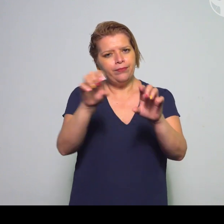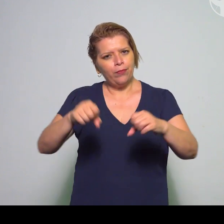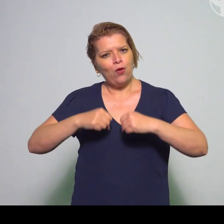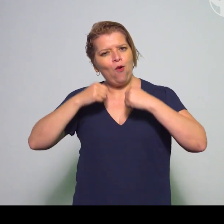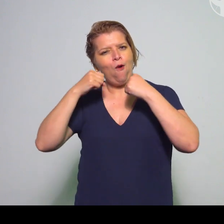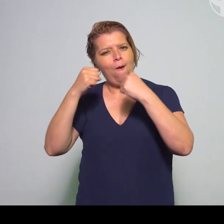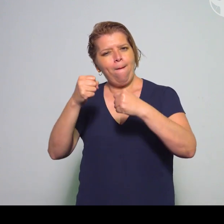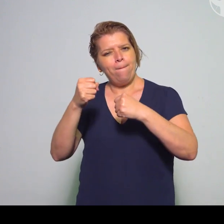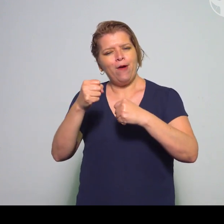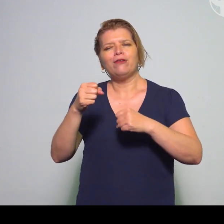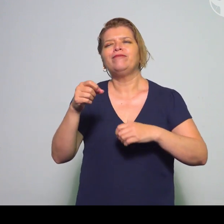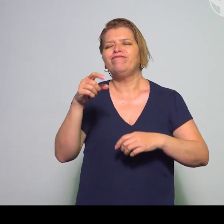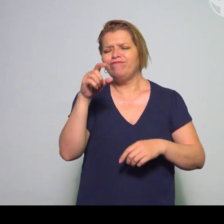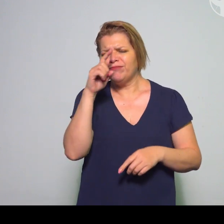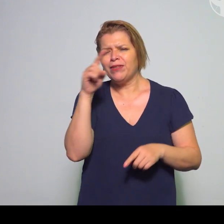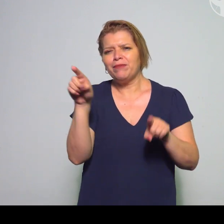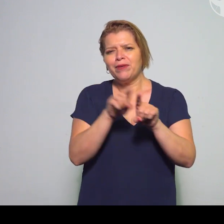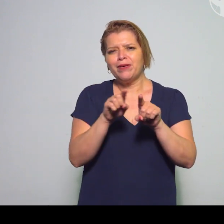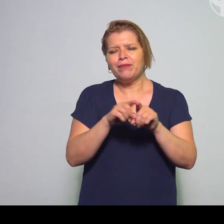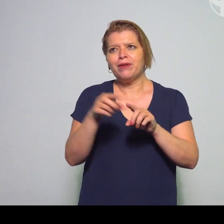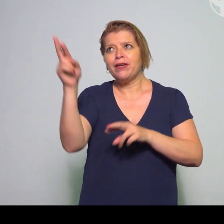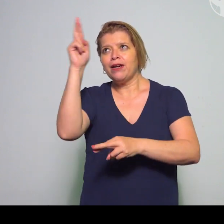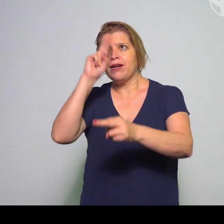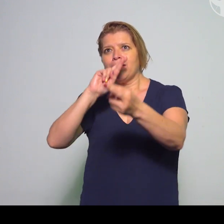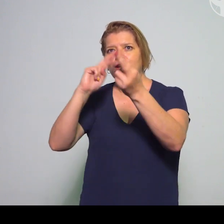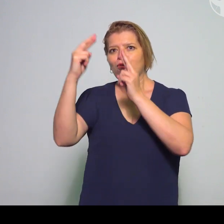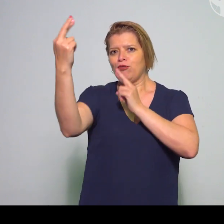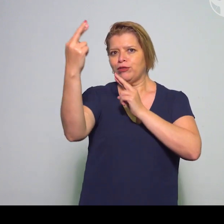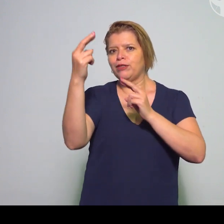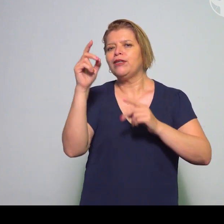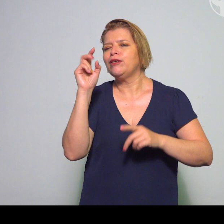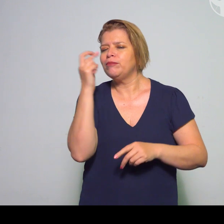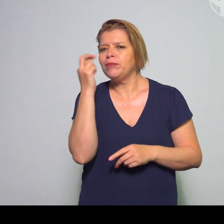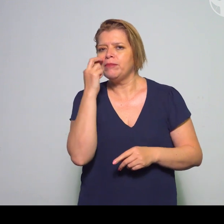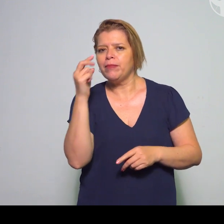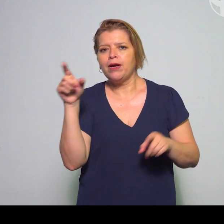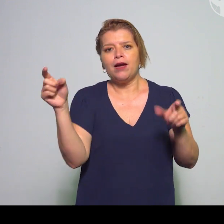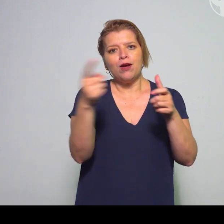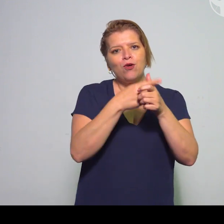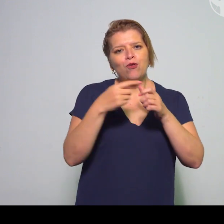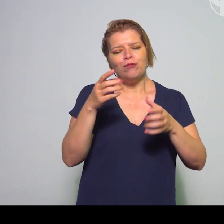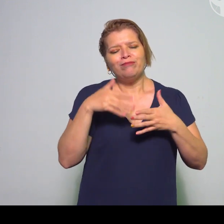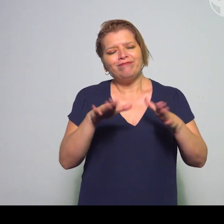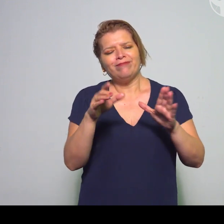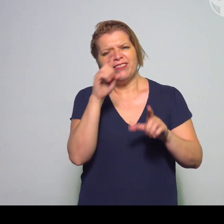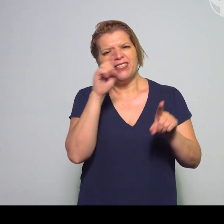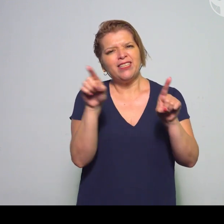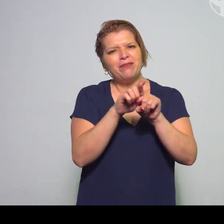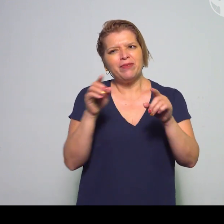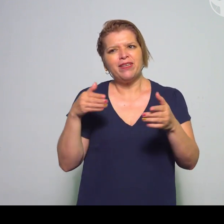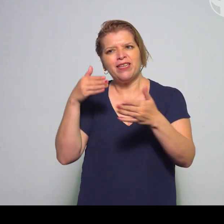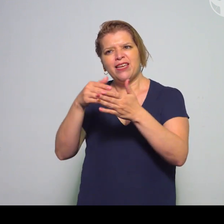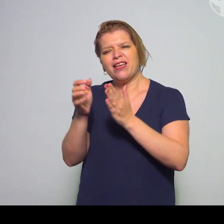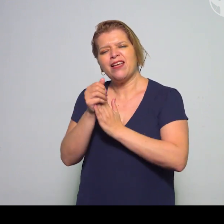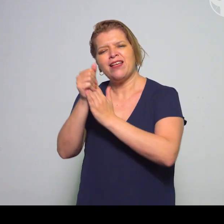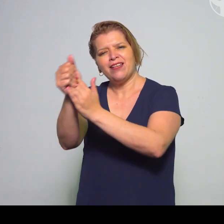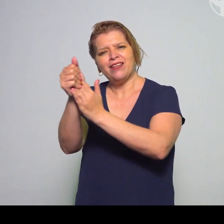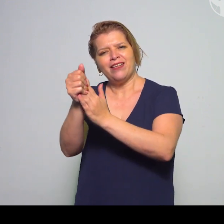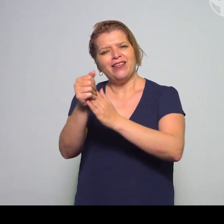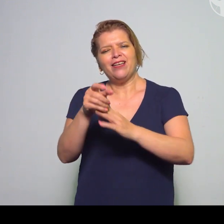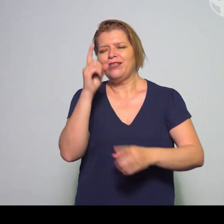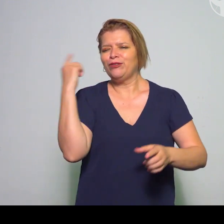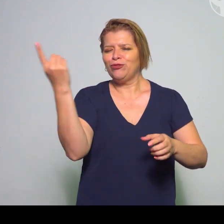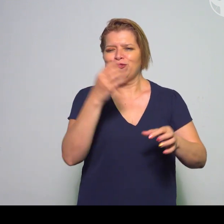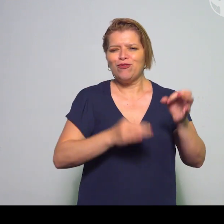y el poder de Elías para reconciliar a los padres con los hijos y guiar a los desobedientes a la sabiduría de los justos. De